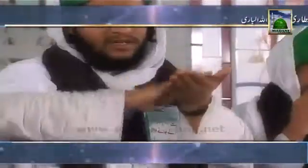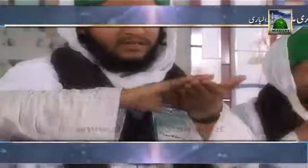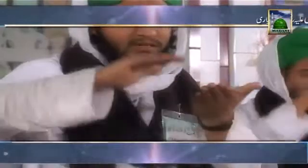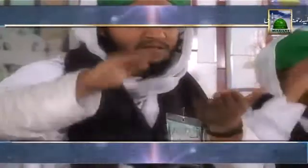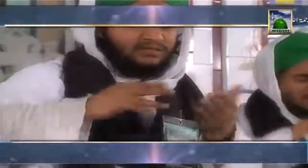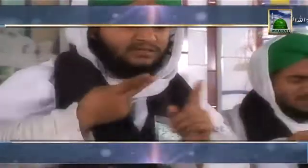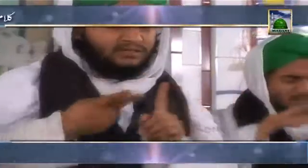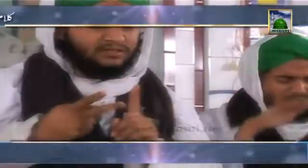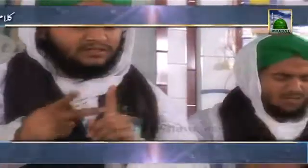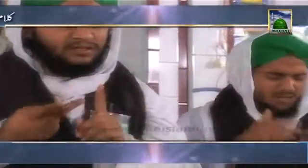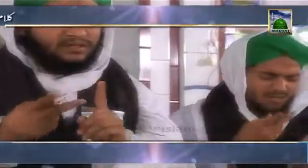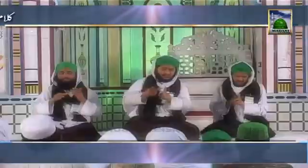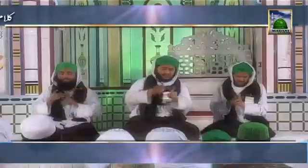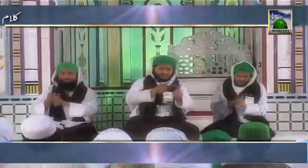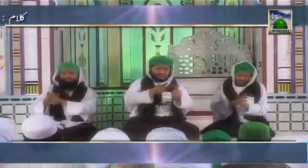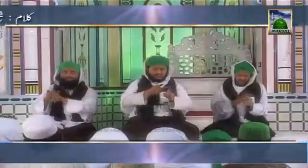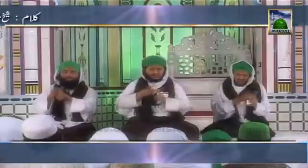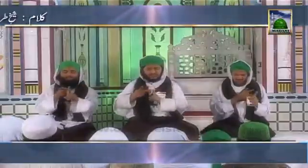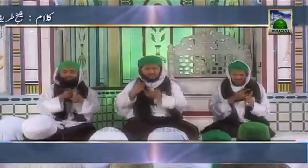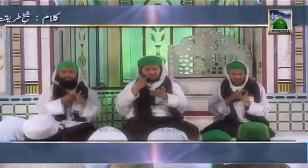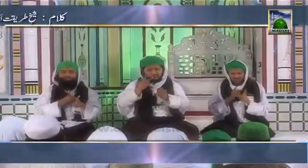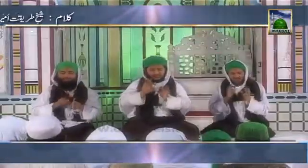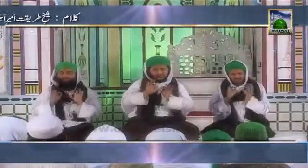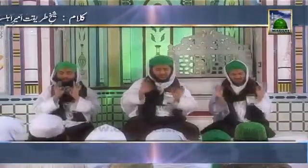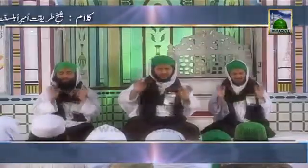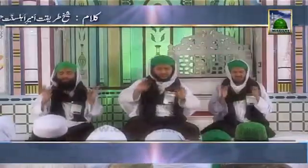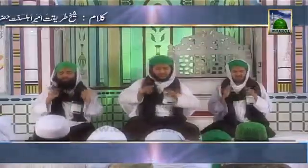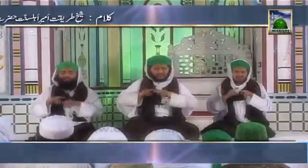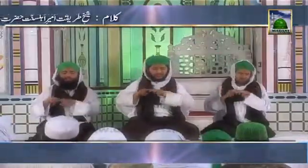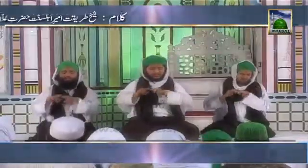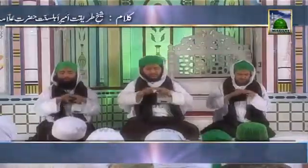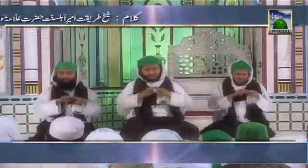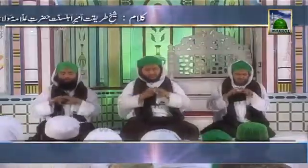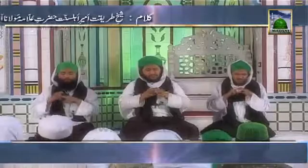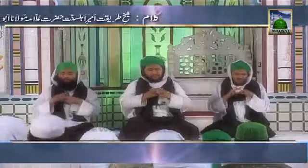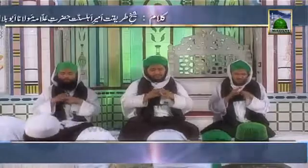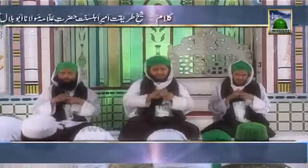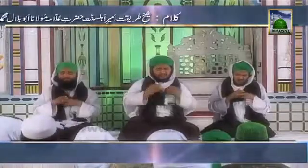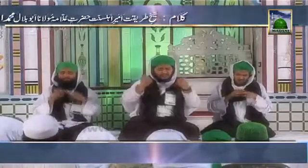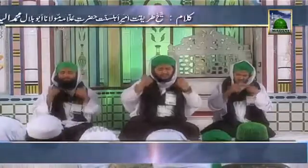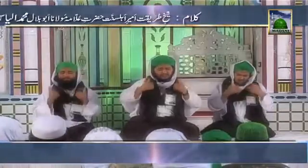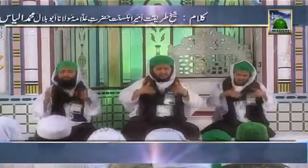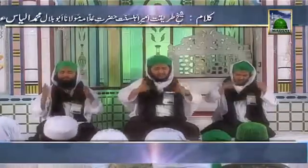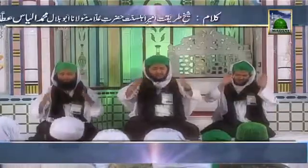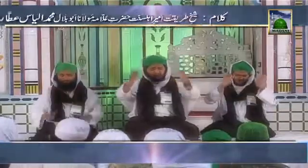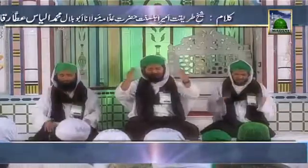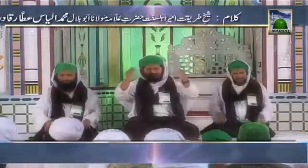دیکھ حسین نے دین کی خاطر سارا گھر قربان